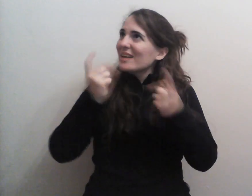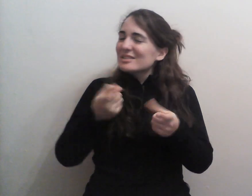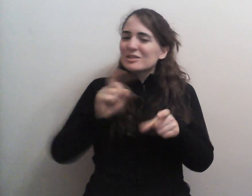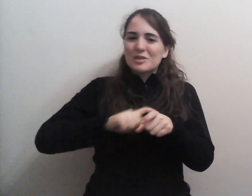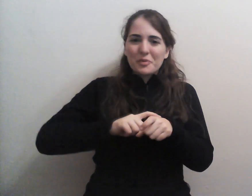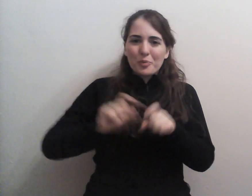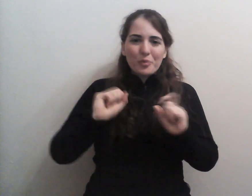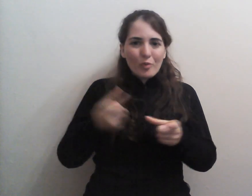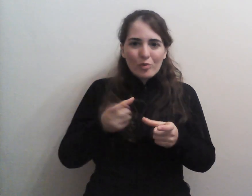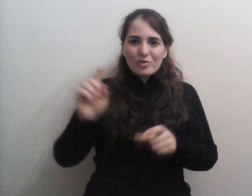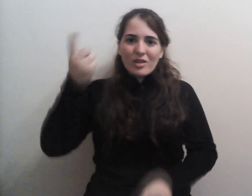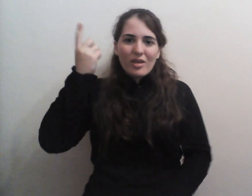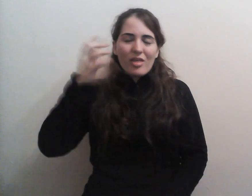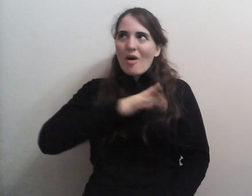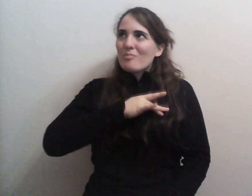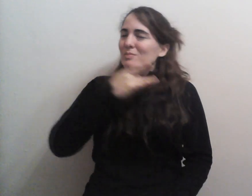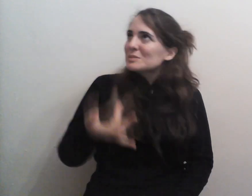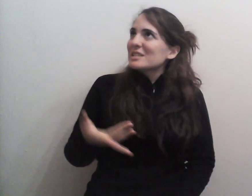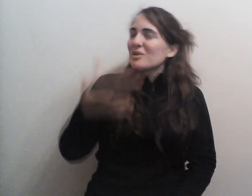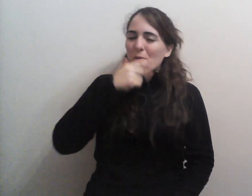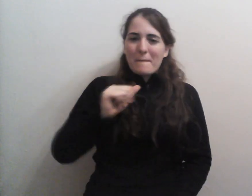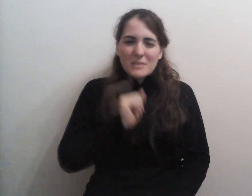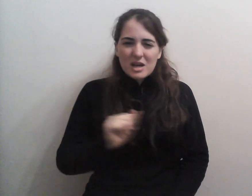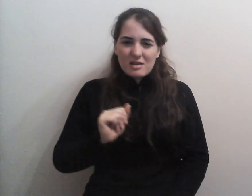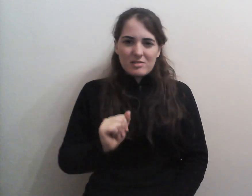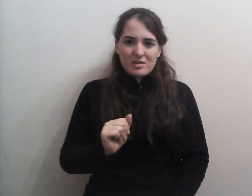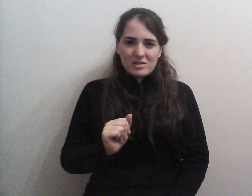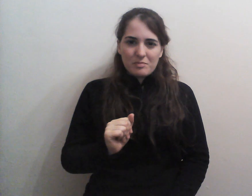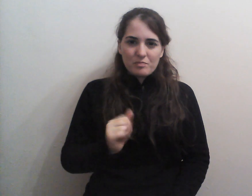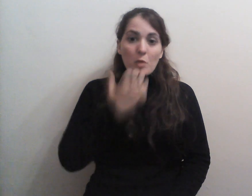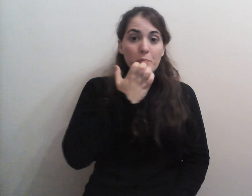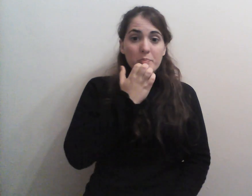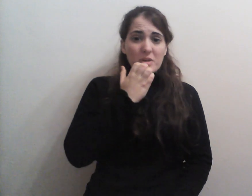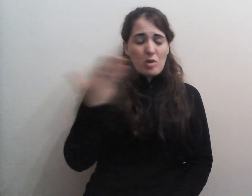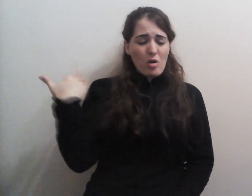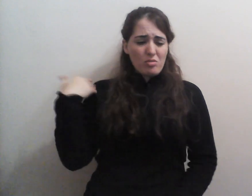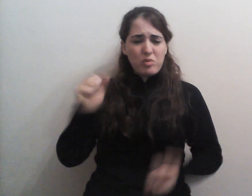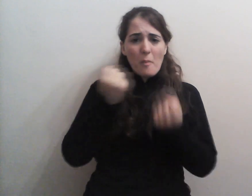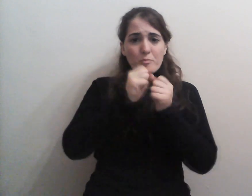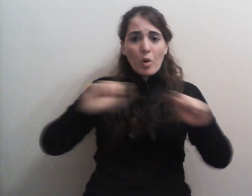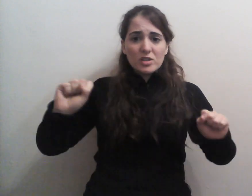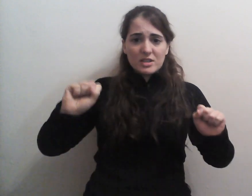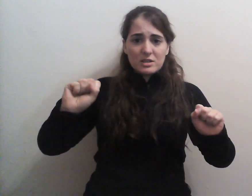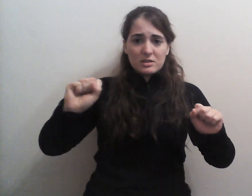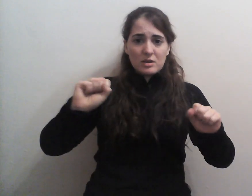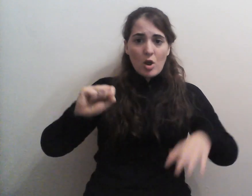se revela a Moisés en el monte y Moisés ve las espaldas de Dios y Dios proclama lo siguiente, en